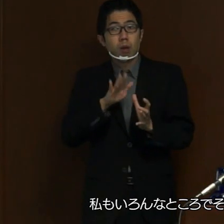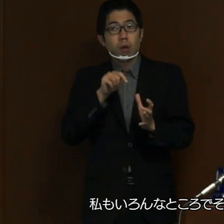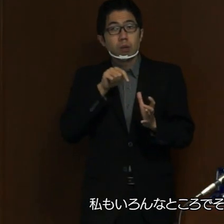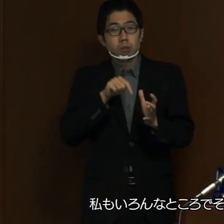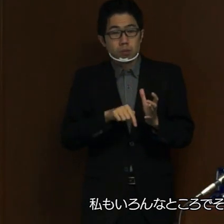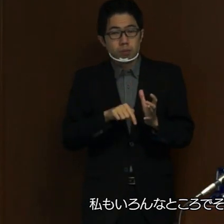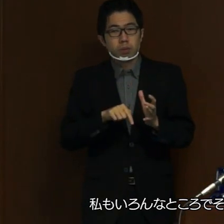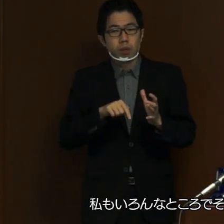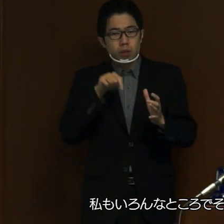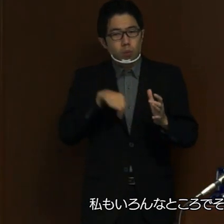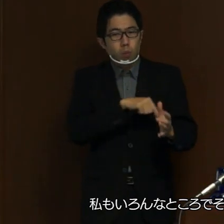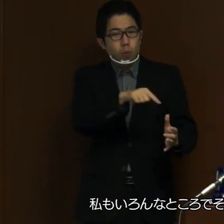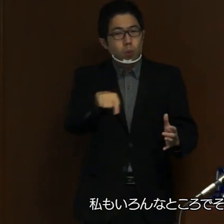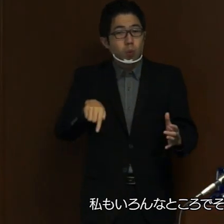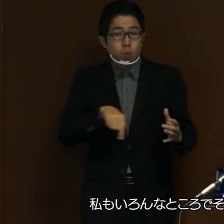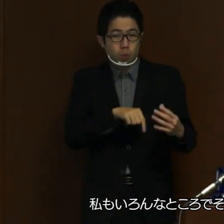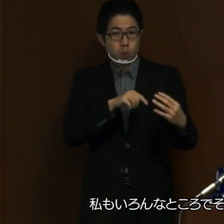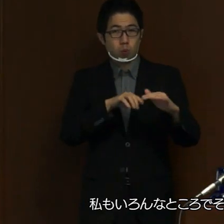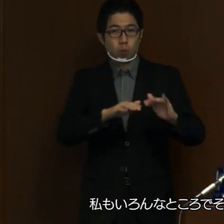と話す中で、